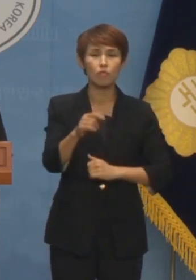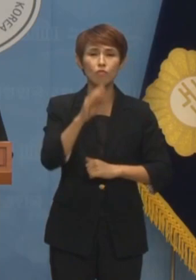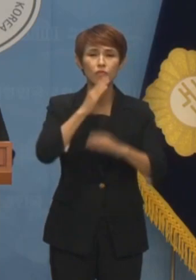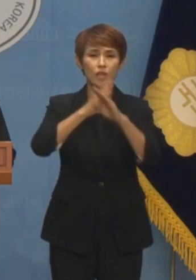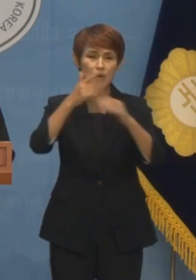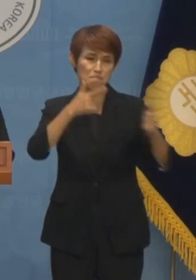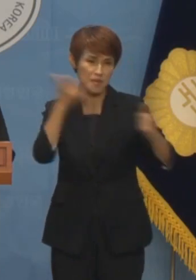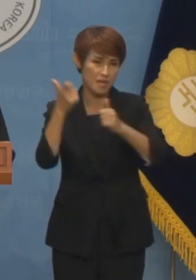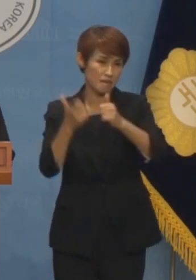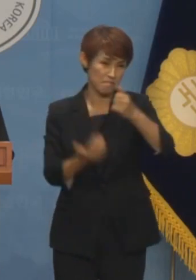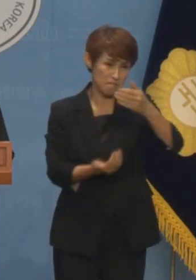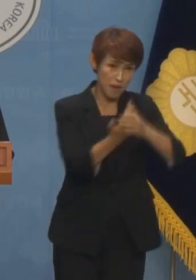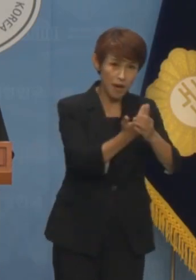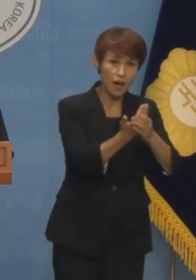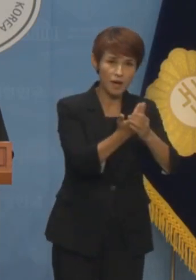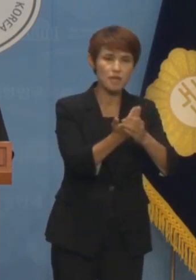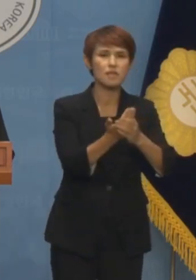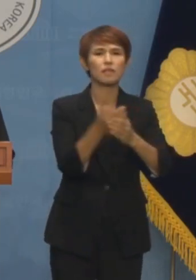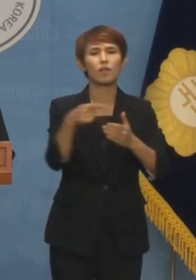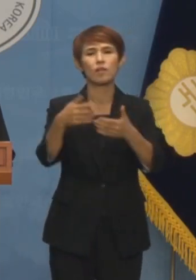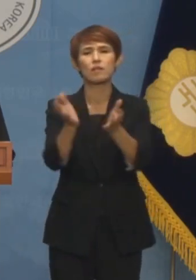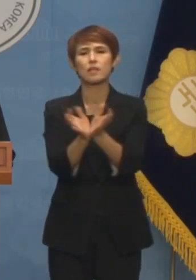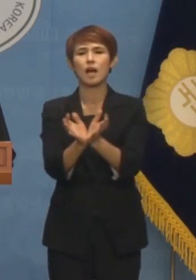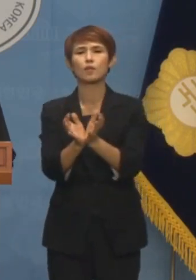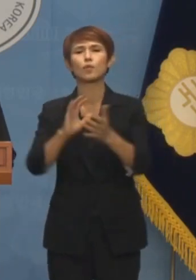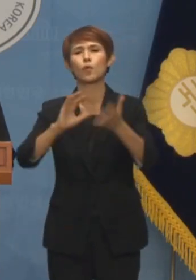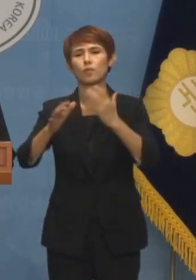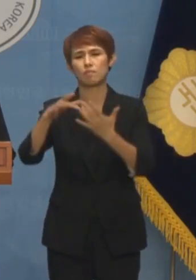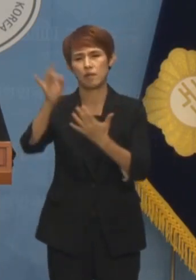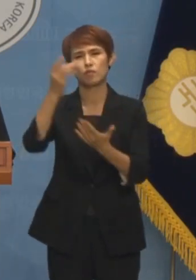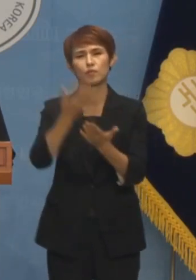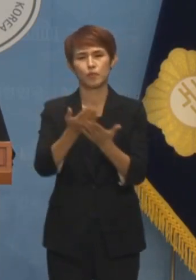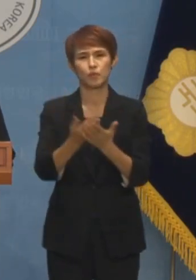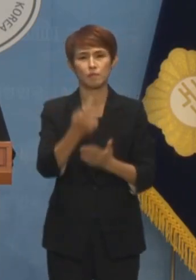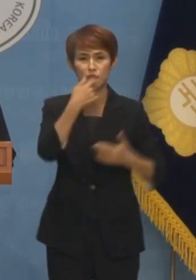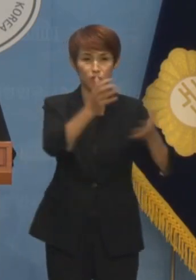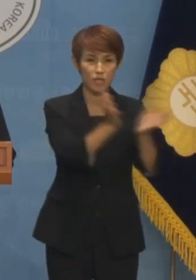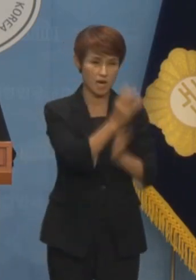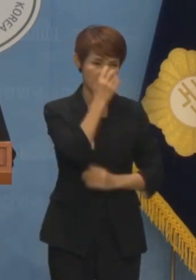특검을 당론으로 채택하시어 민주당의 오만함을